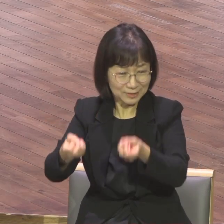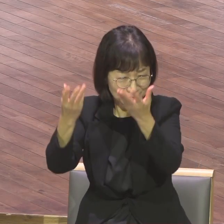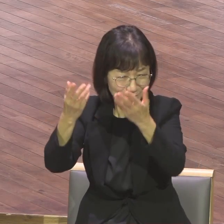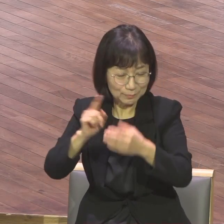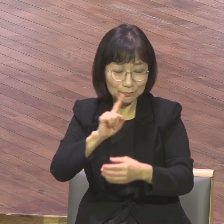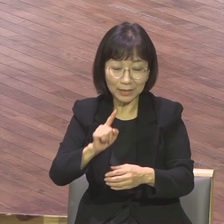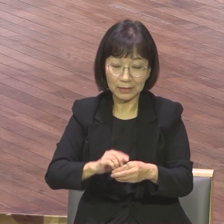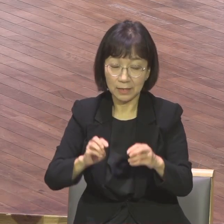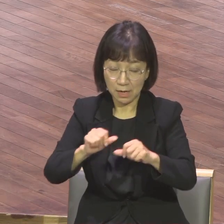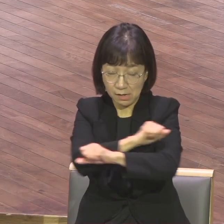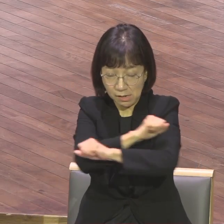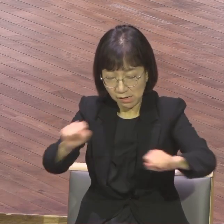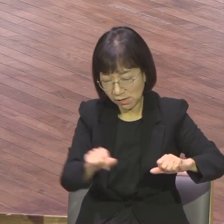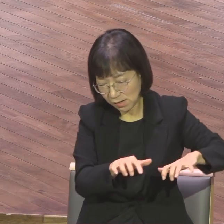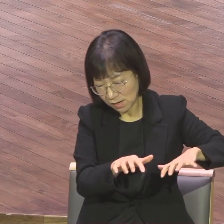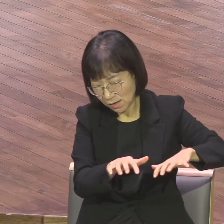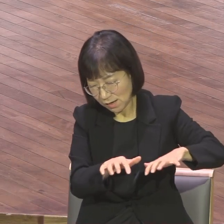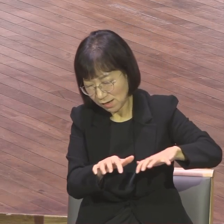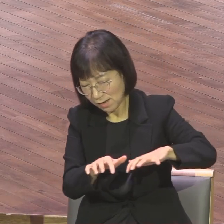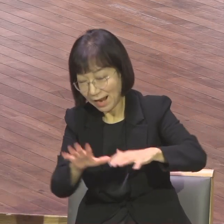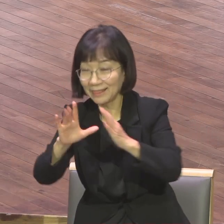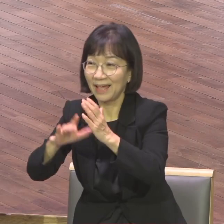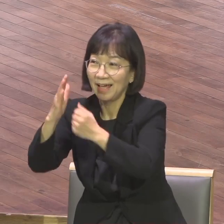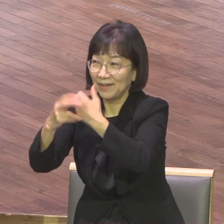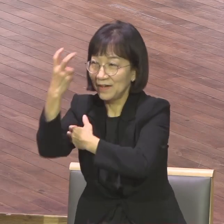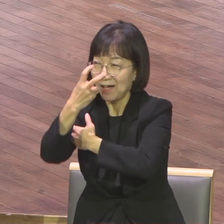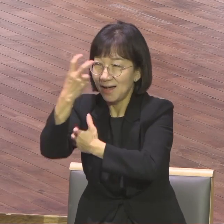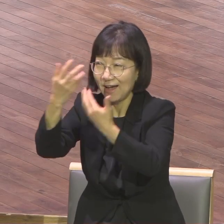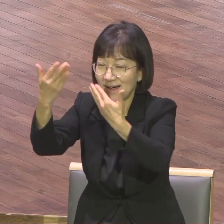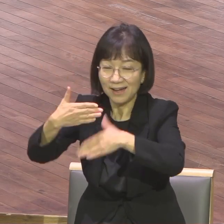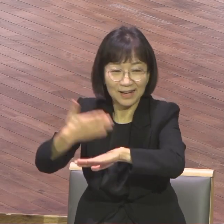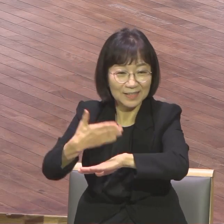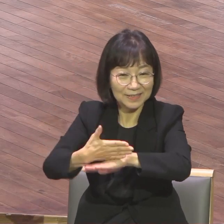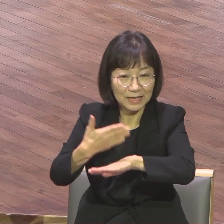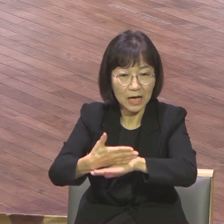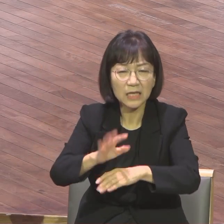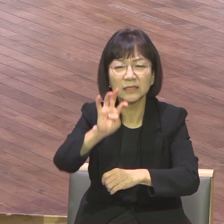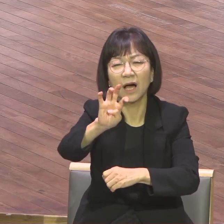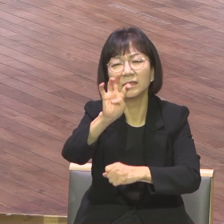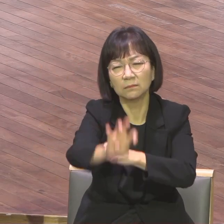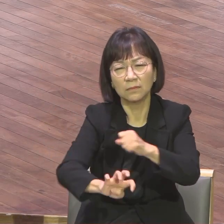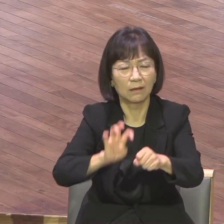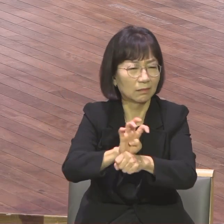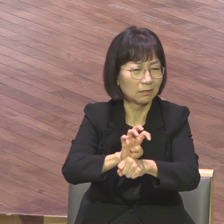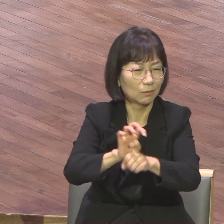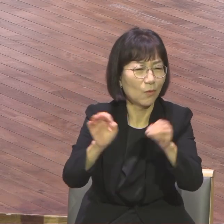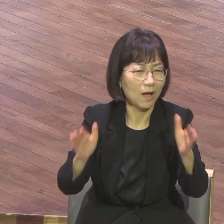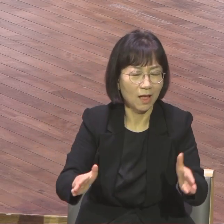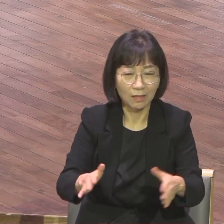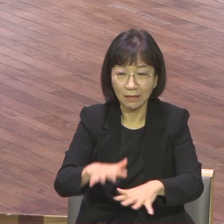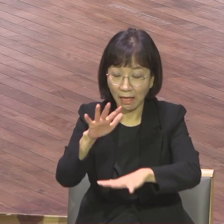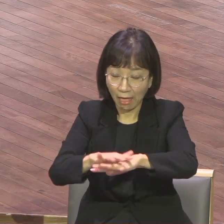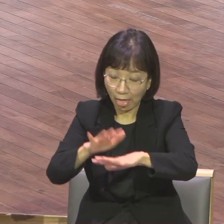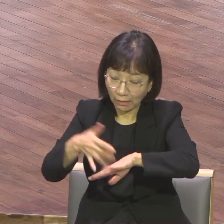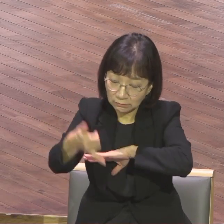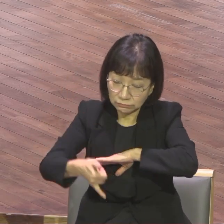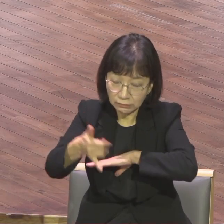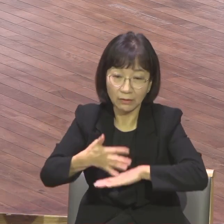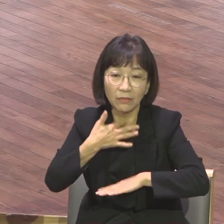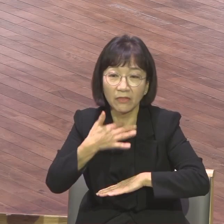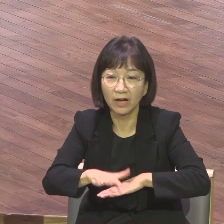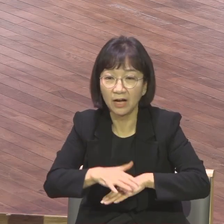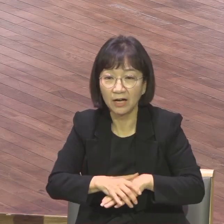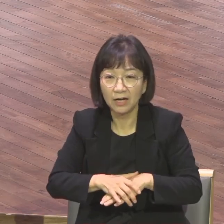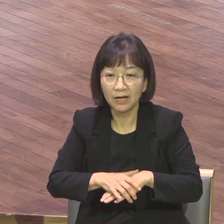동안에 지켜주신 하나님의 은혜 감사 기념하는 겁니다. 40년 동안 농사도 안 지었는데 농사 지은